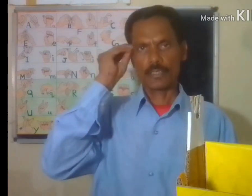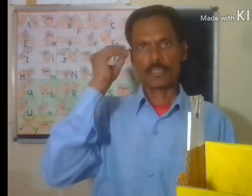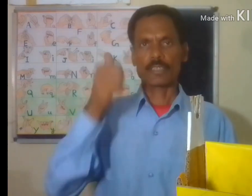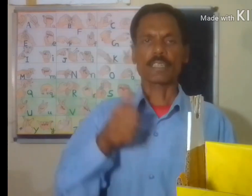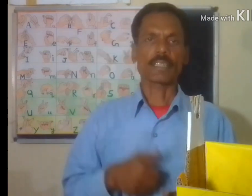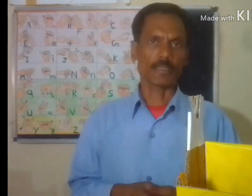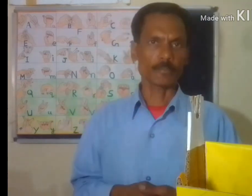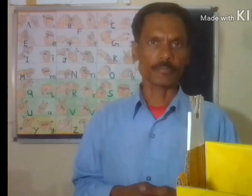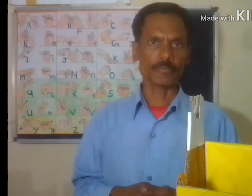सीखे।